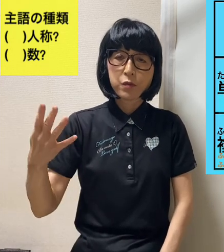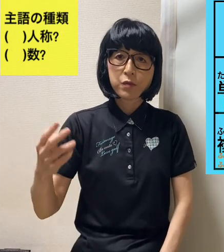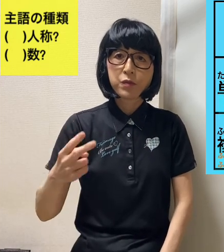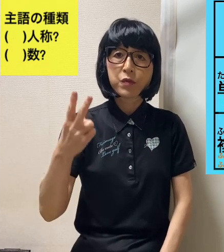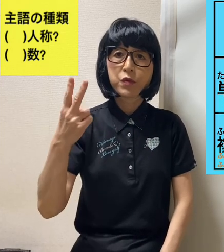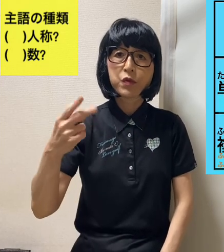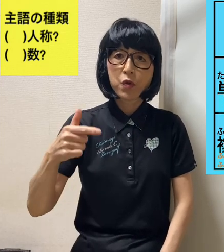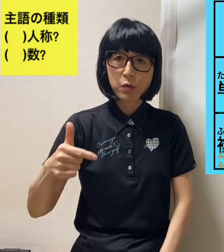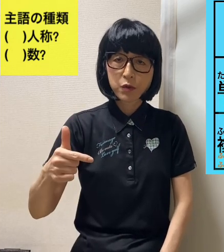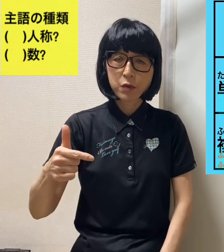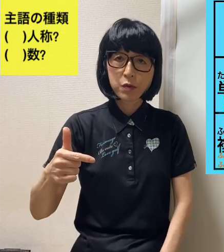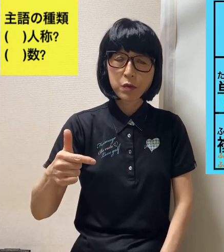丸4、 Tom。